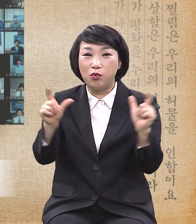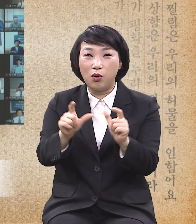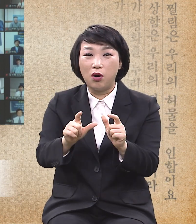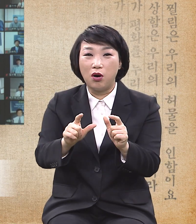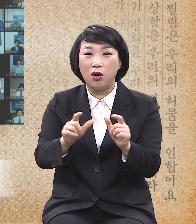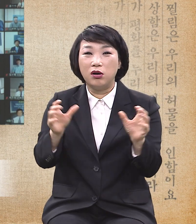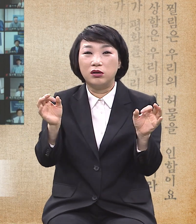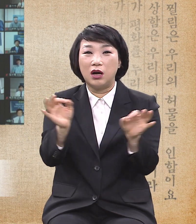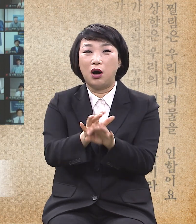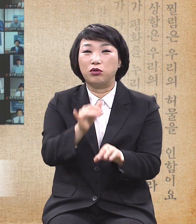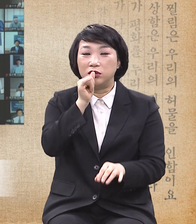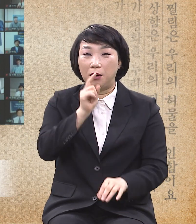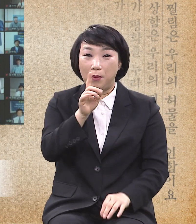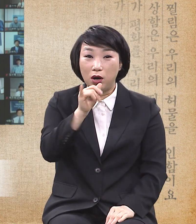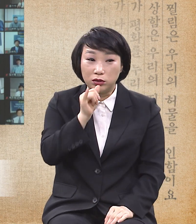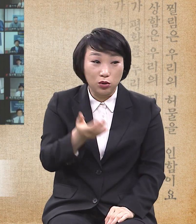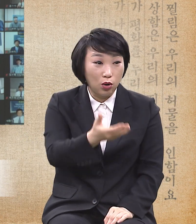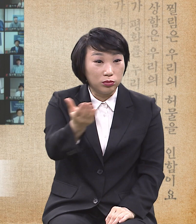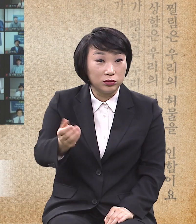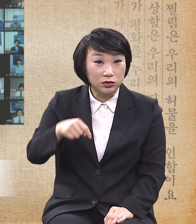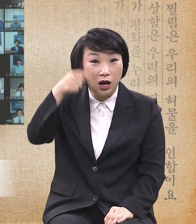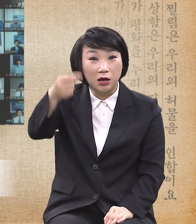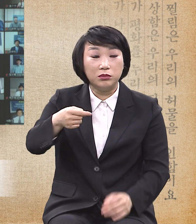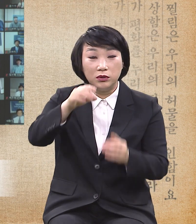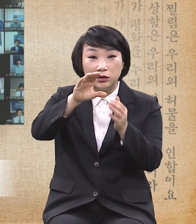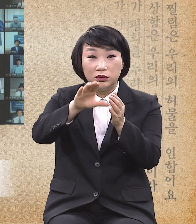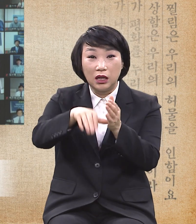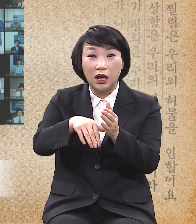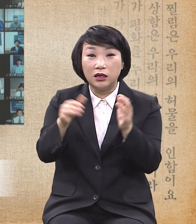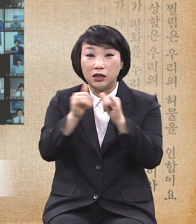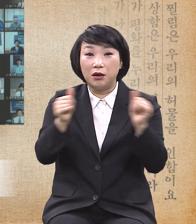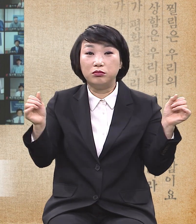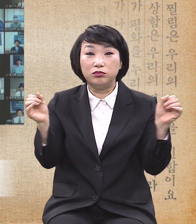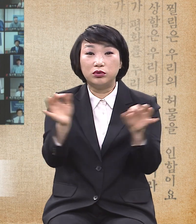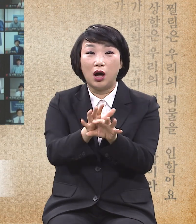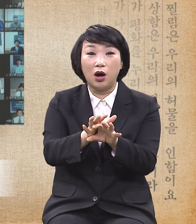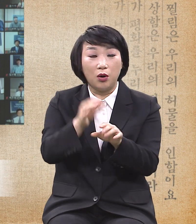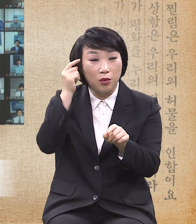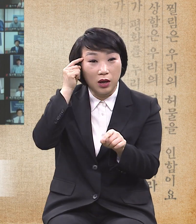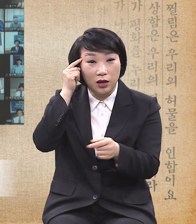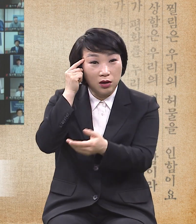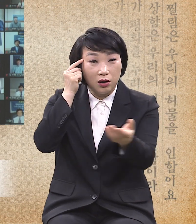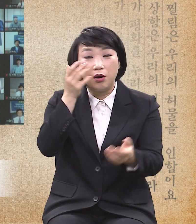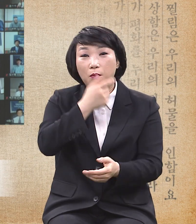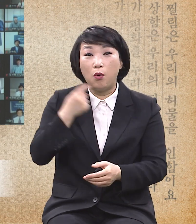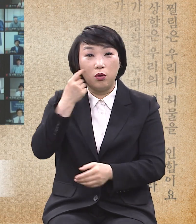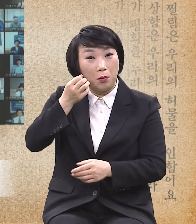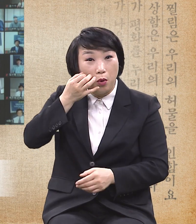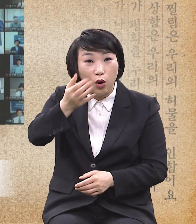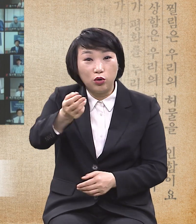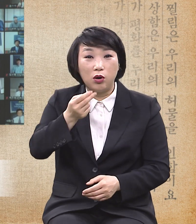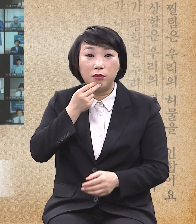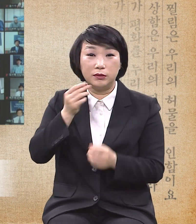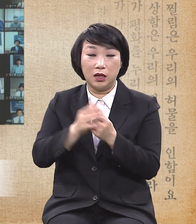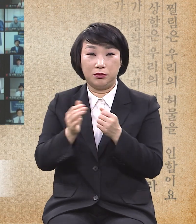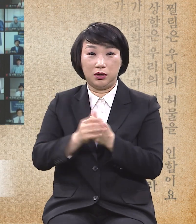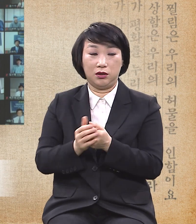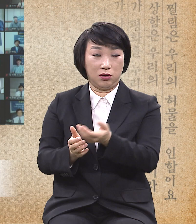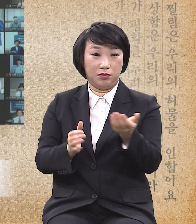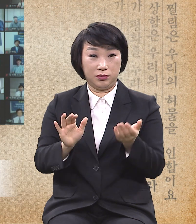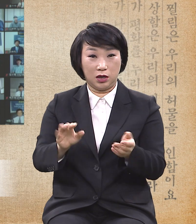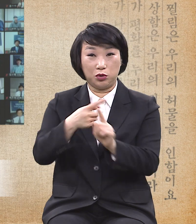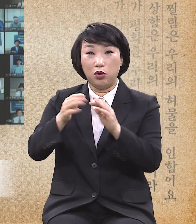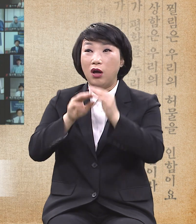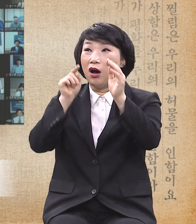없어진다라고 하는데 왜 다음 세대가 없을까요? 복음이 없으니까 다음 세대가 없는 거예요. 아, 교회